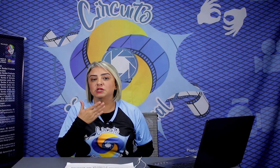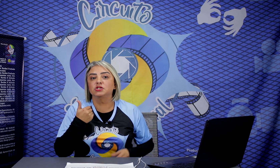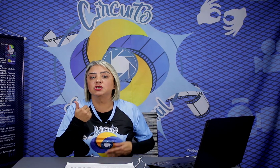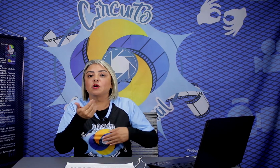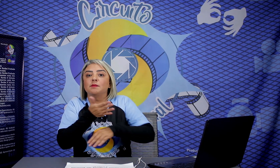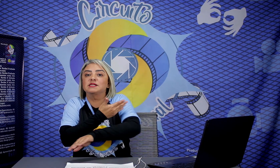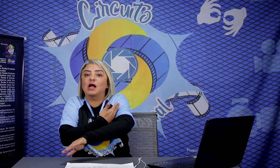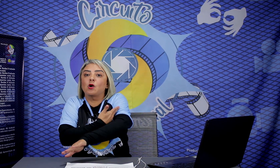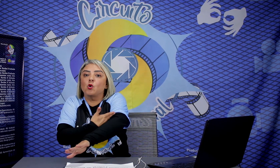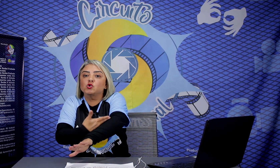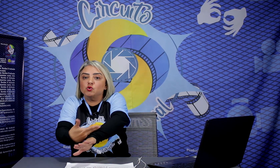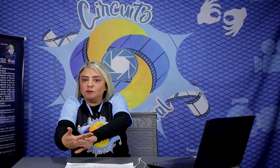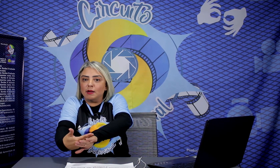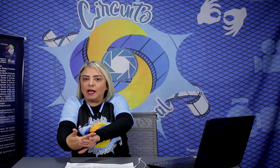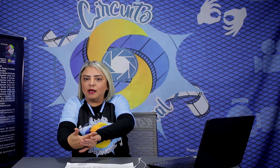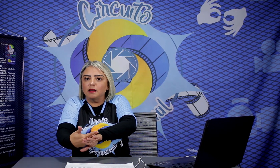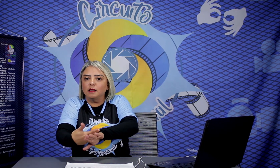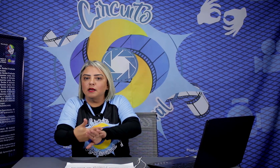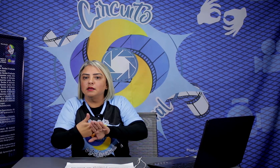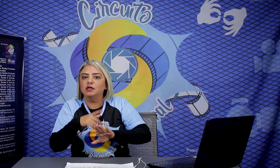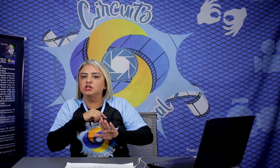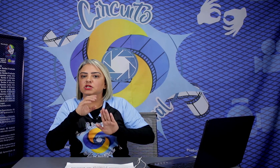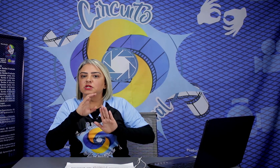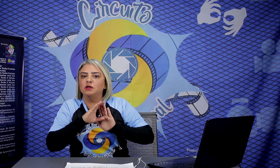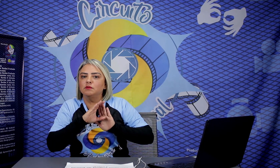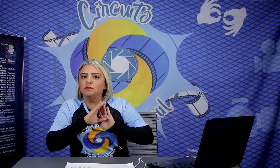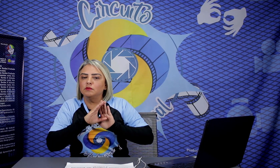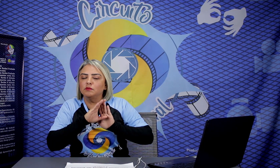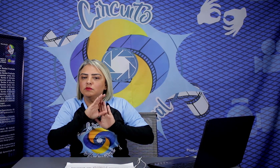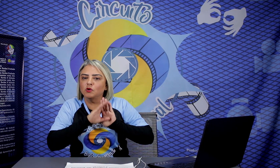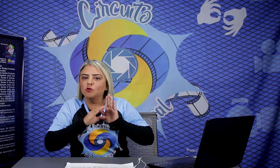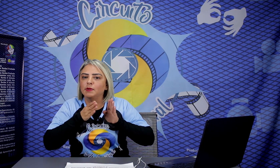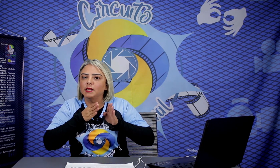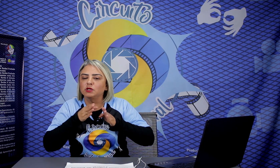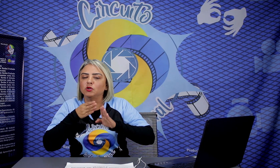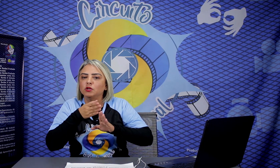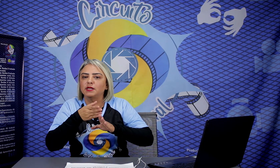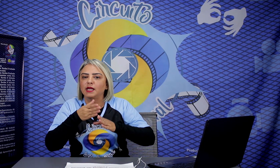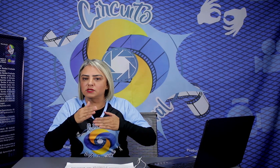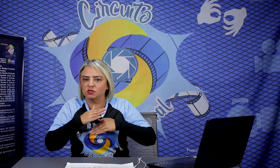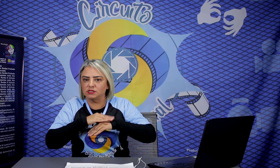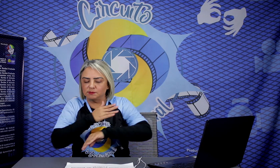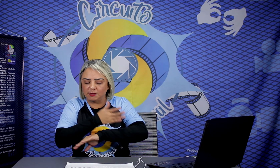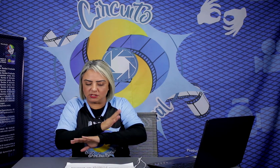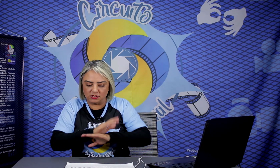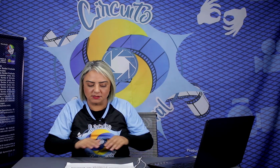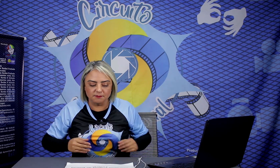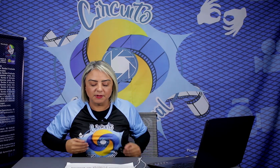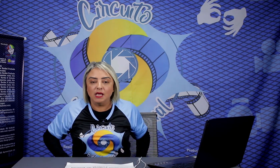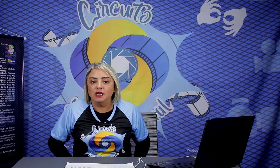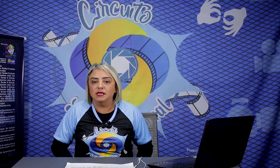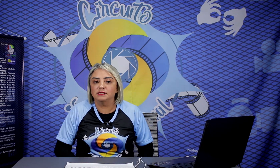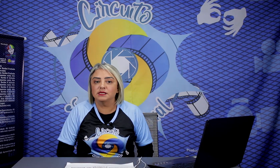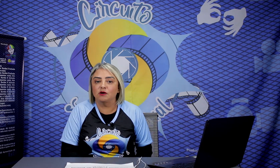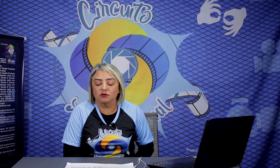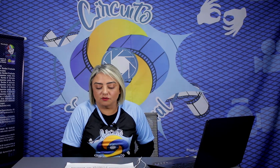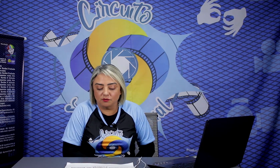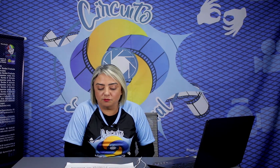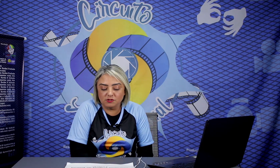já começar a acostumar que a gente tem um documento que norteia as nossas práticas. E essa aula só foi possível